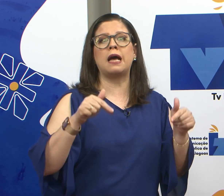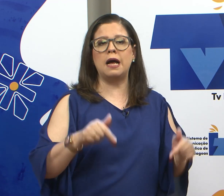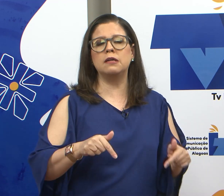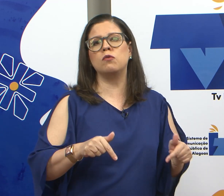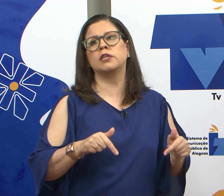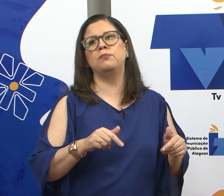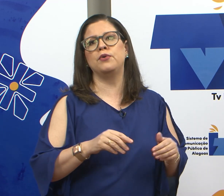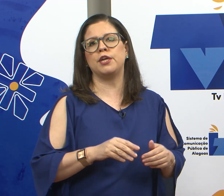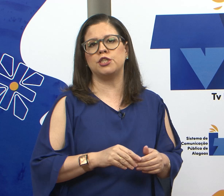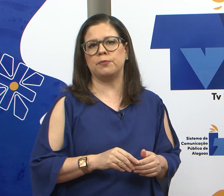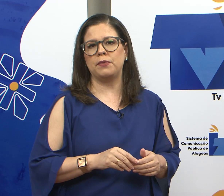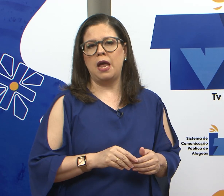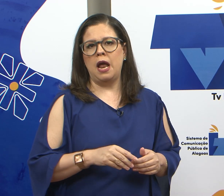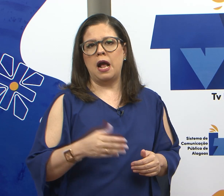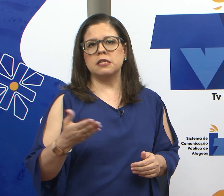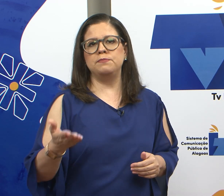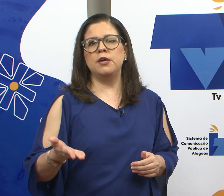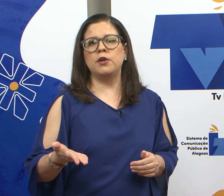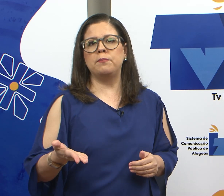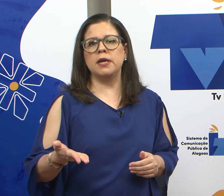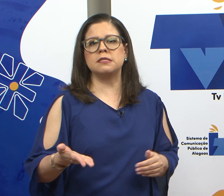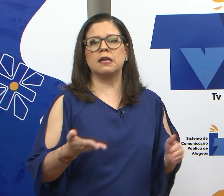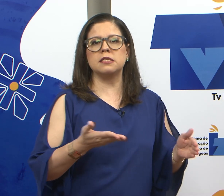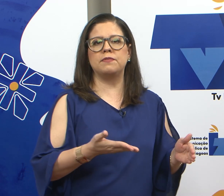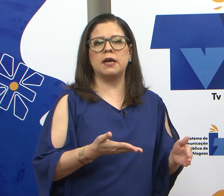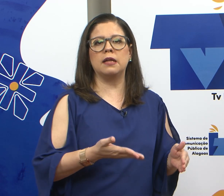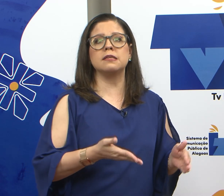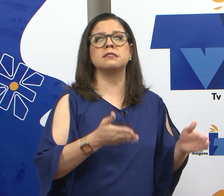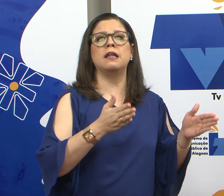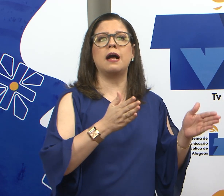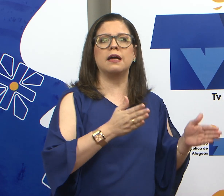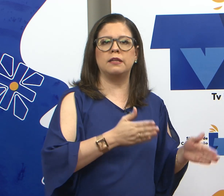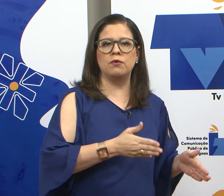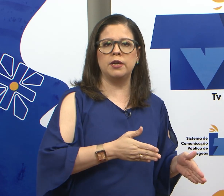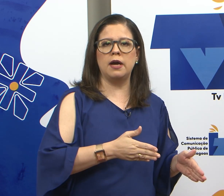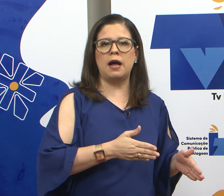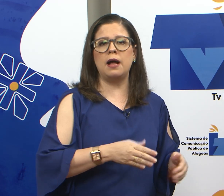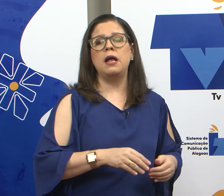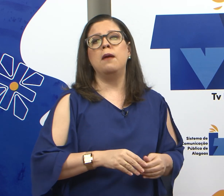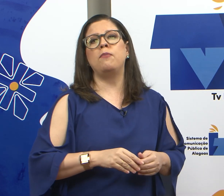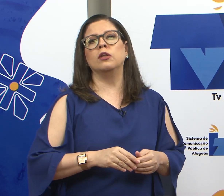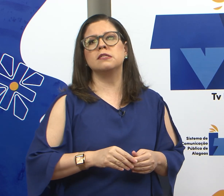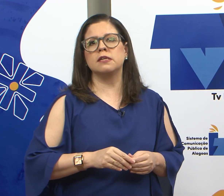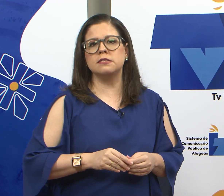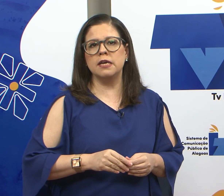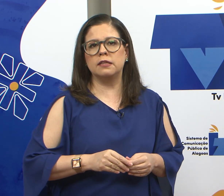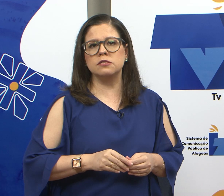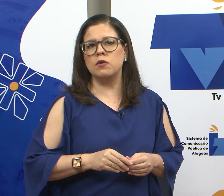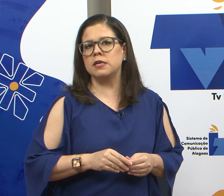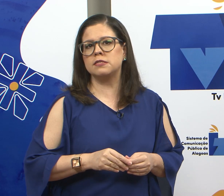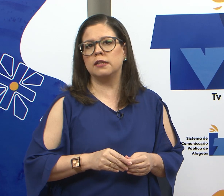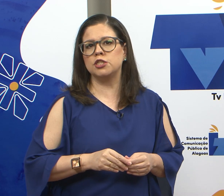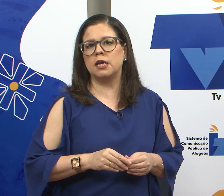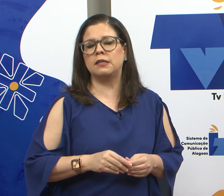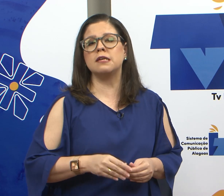cada contribuinte as microempresas classificadas na categoria A podem ser exentas com receitas de até